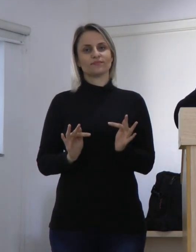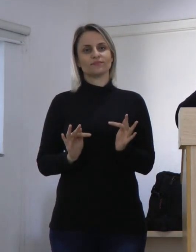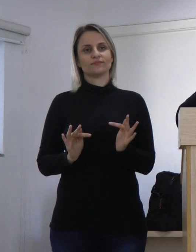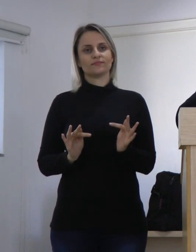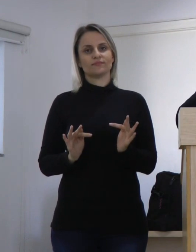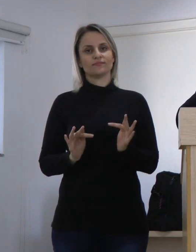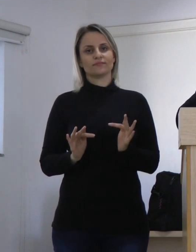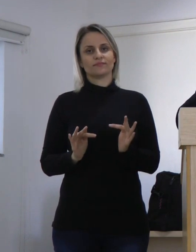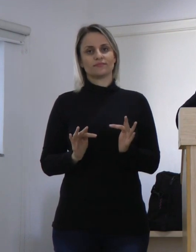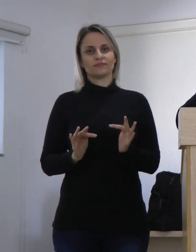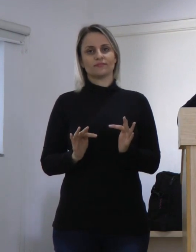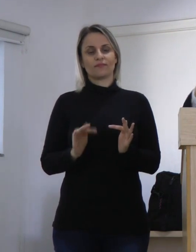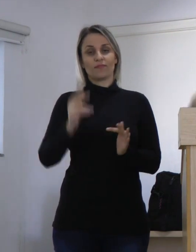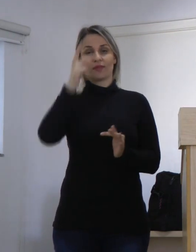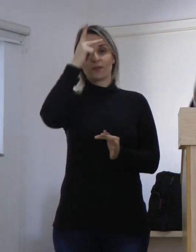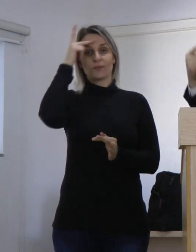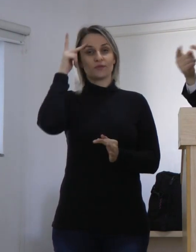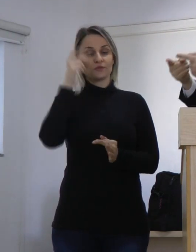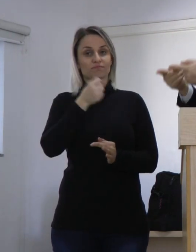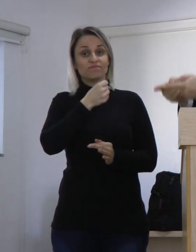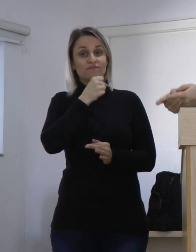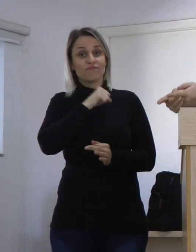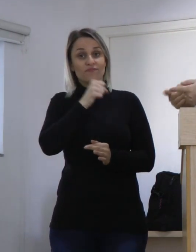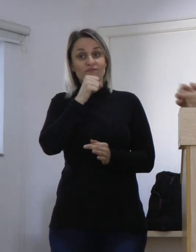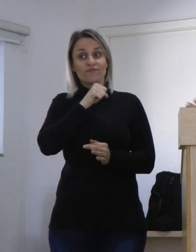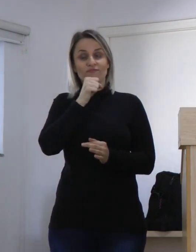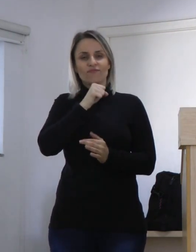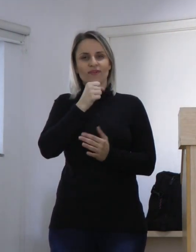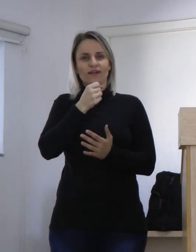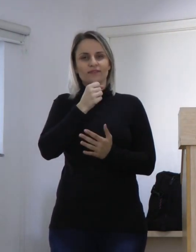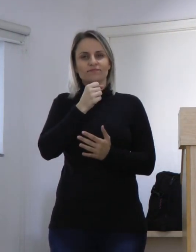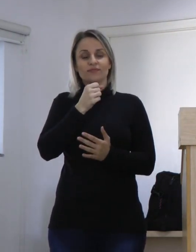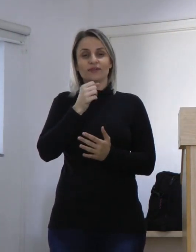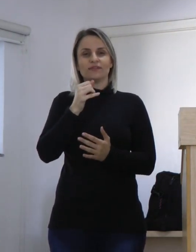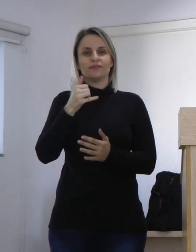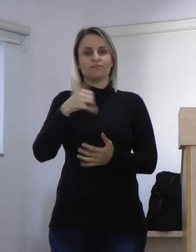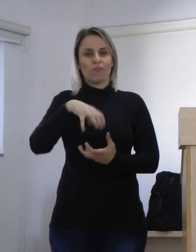Quando aquela pessoa idosa volta para fazer faculdade,